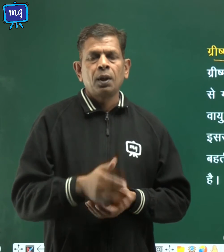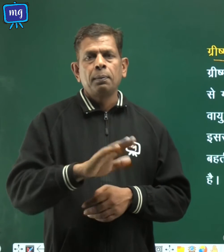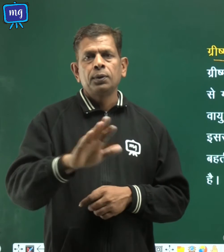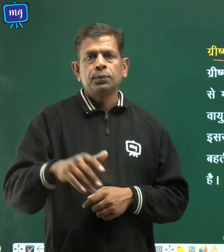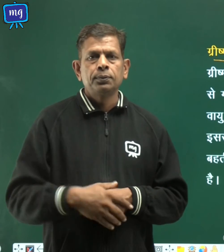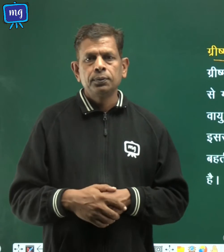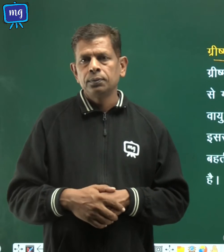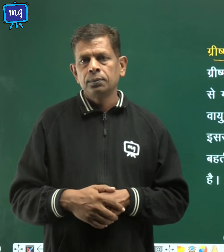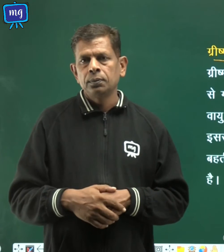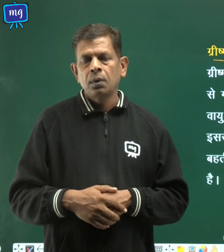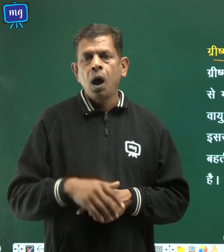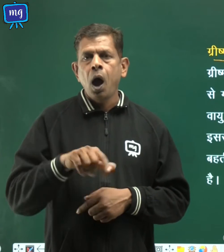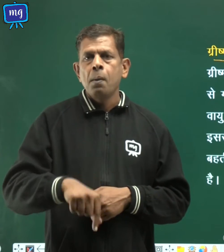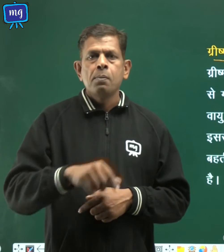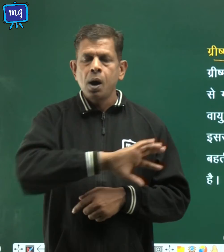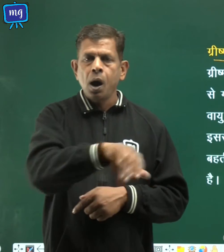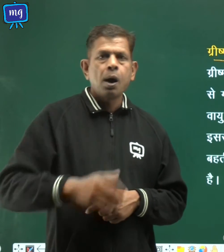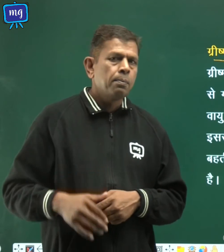बच्चों, अब हम समझेंगे